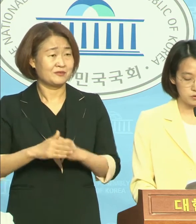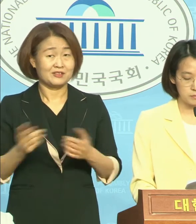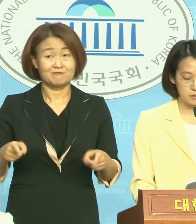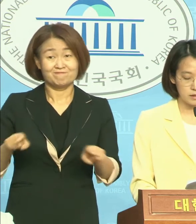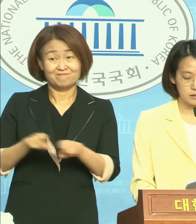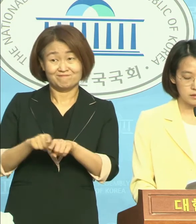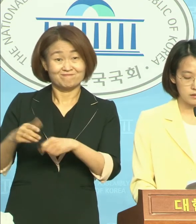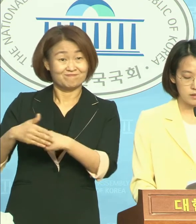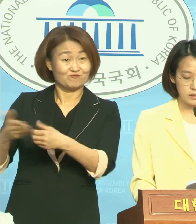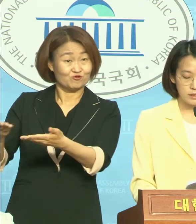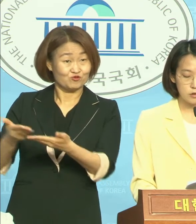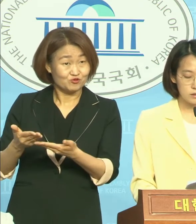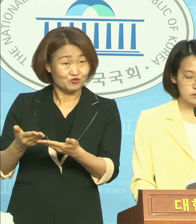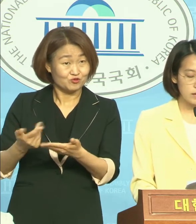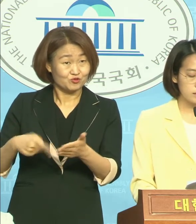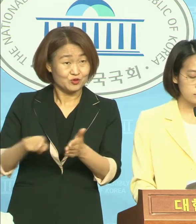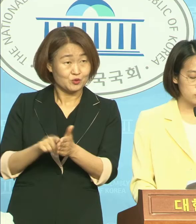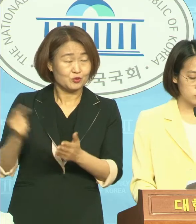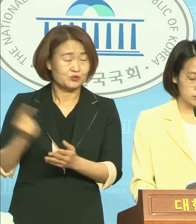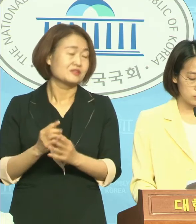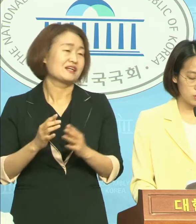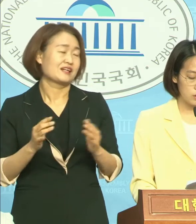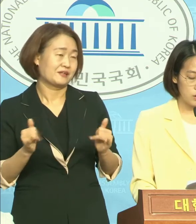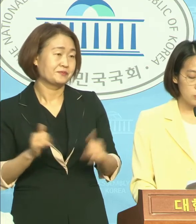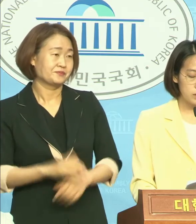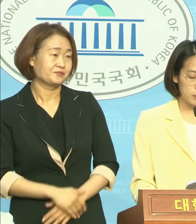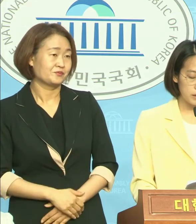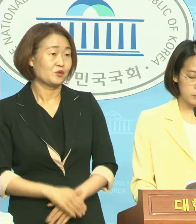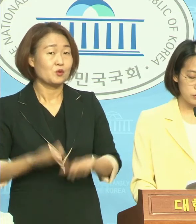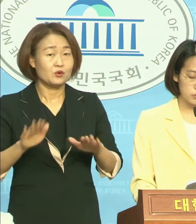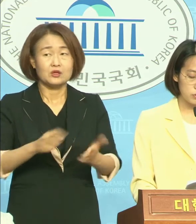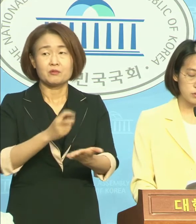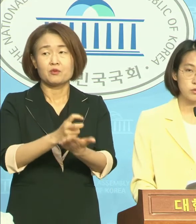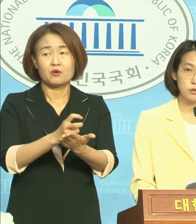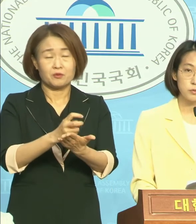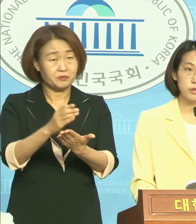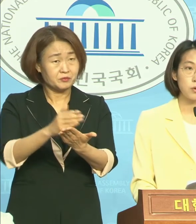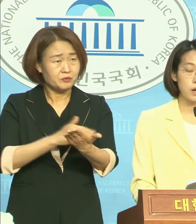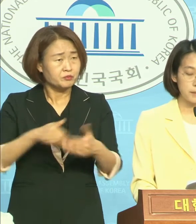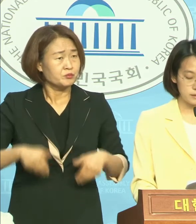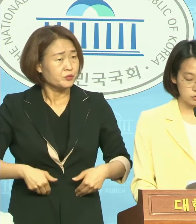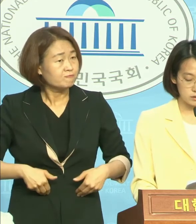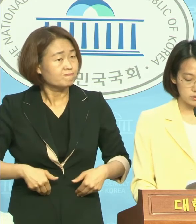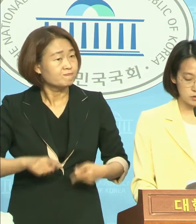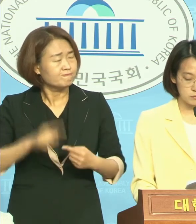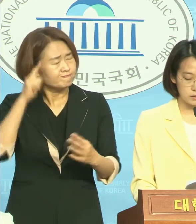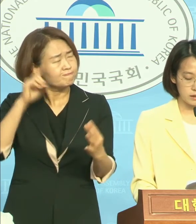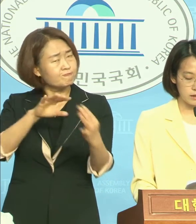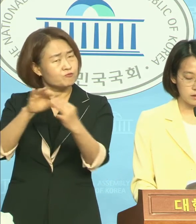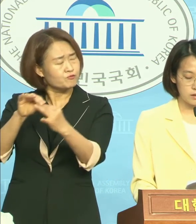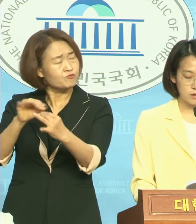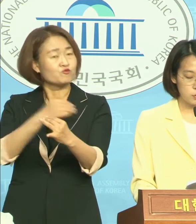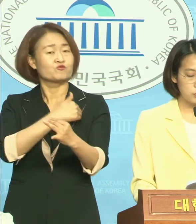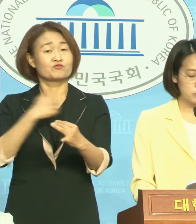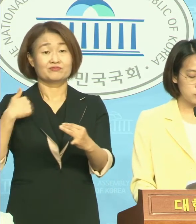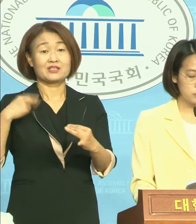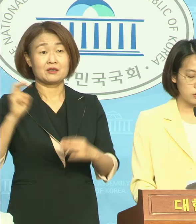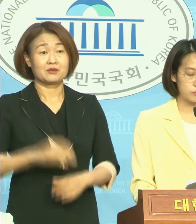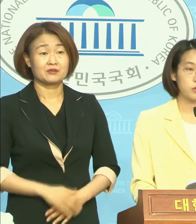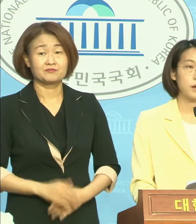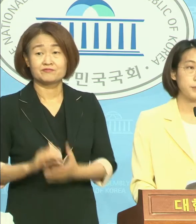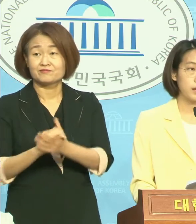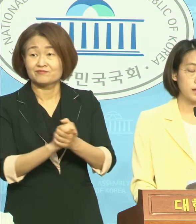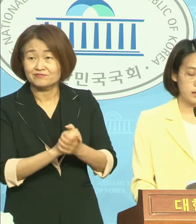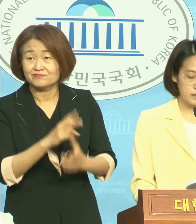해 주시는 분들입니다 이어지는 사례 증언을 통해서 오늘 법안에 필요성을 충분히 공감 하실 수 있을 것입니다 동료의원